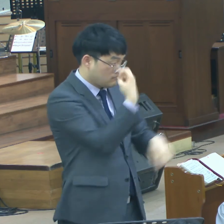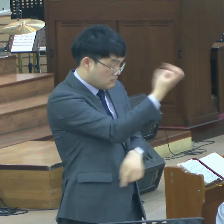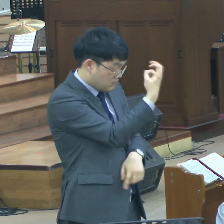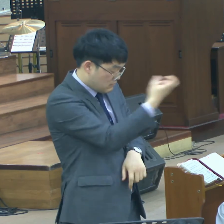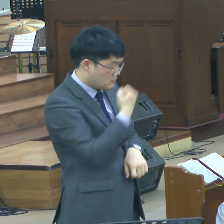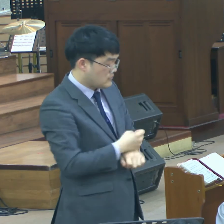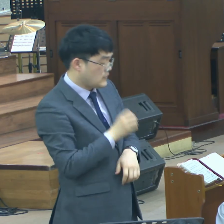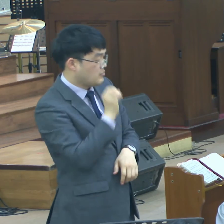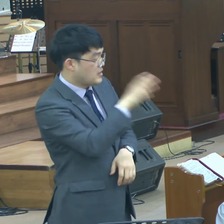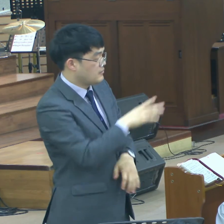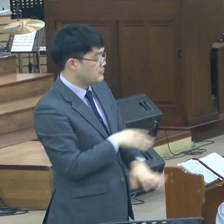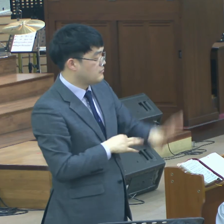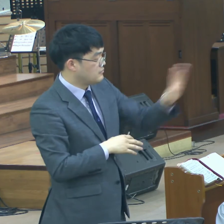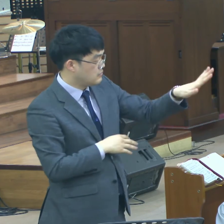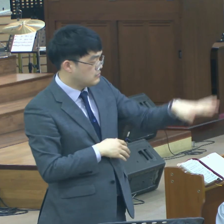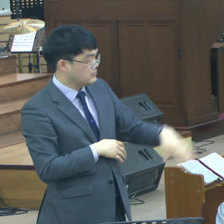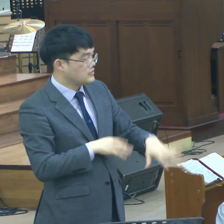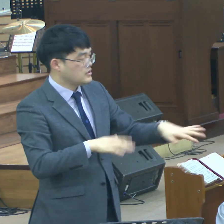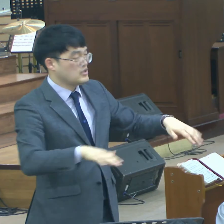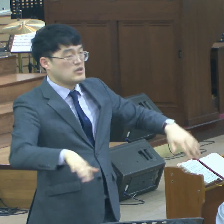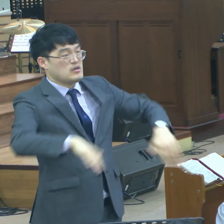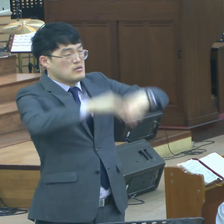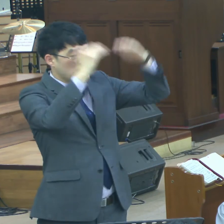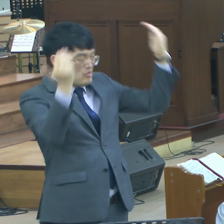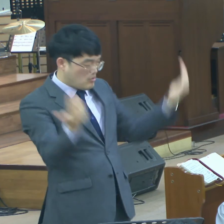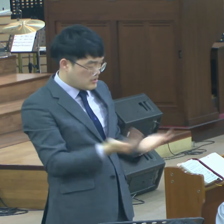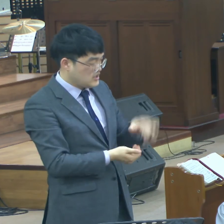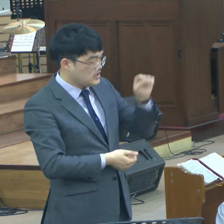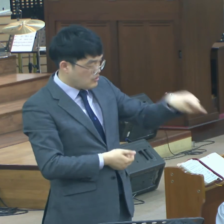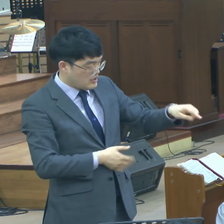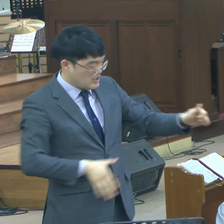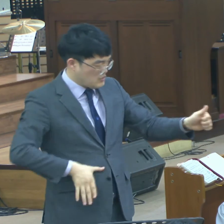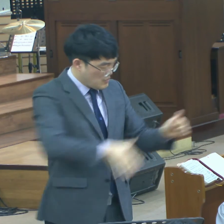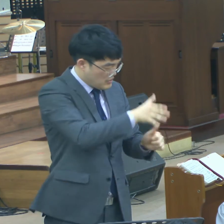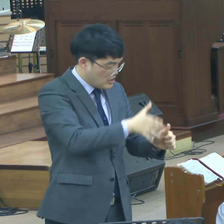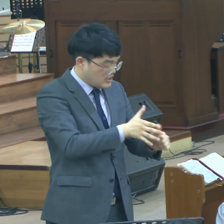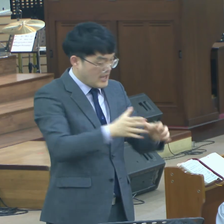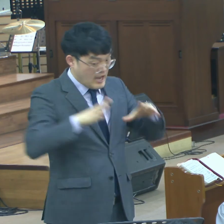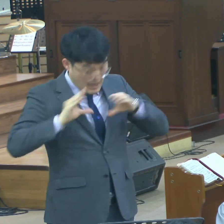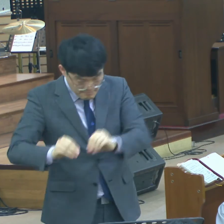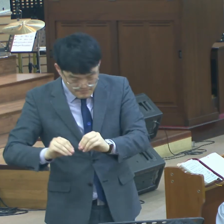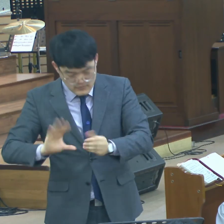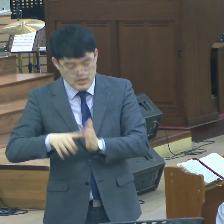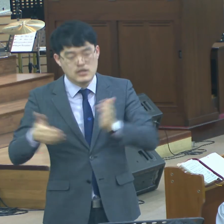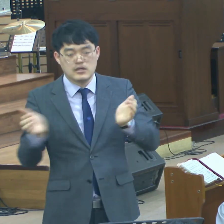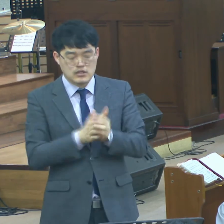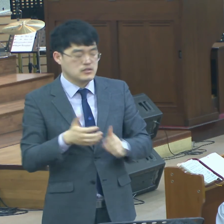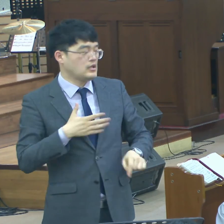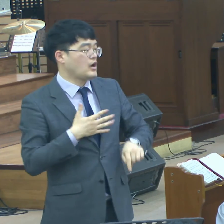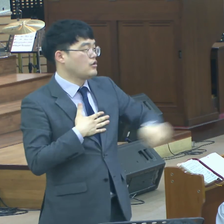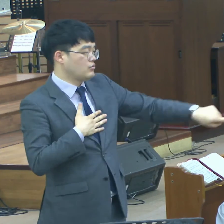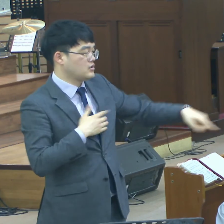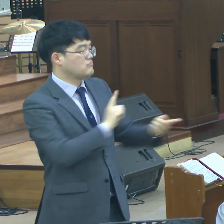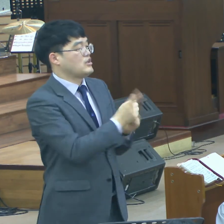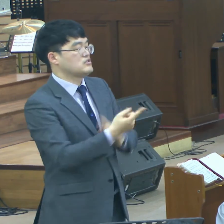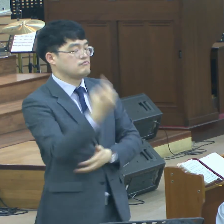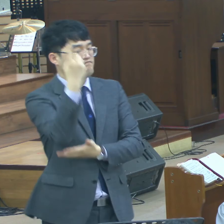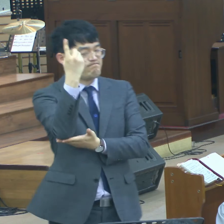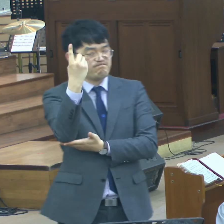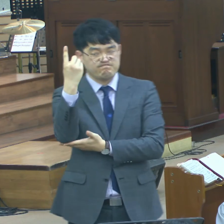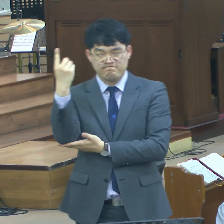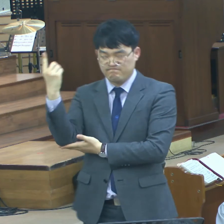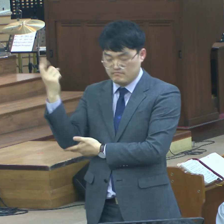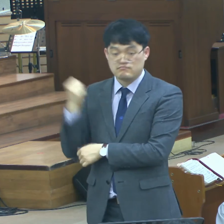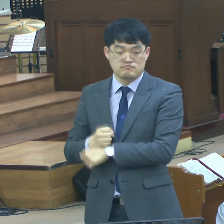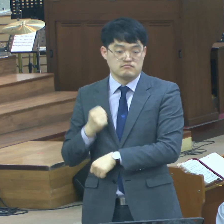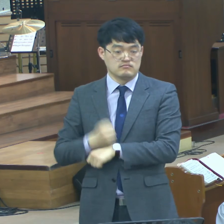그리고 말했습니다. 이 모든 모스크를 향한 공격이 중단될 때까지 제가 여기를 지켜드리겠습니다. 혼자 힘으로